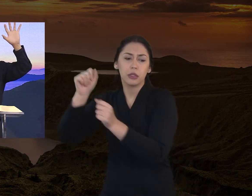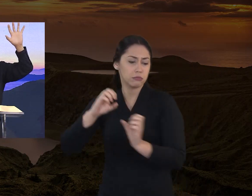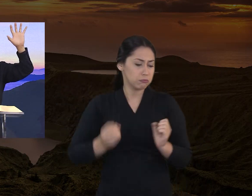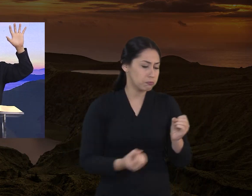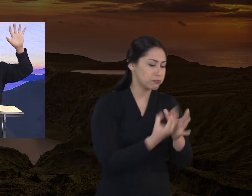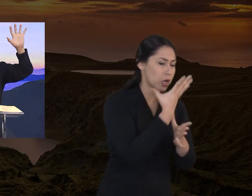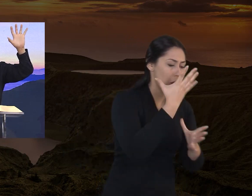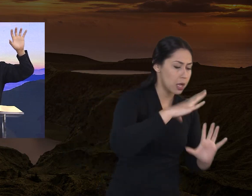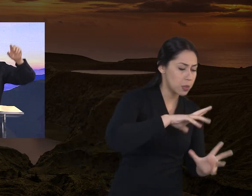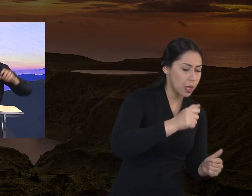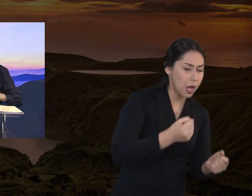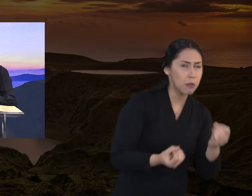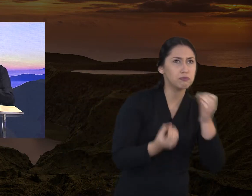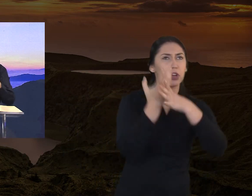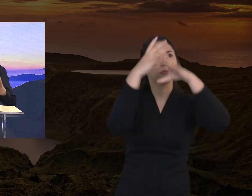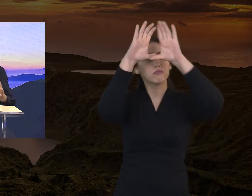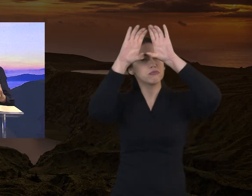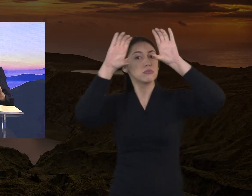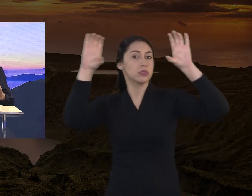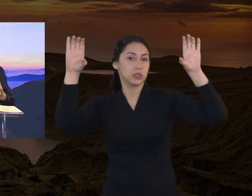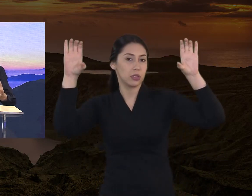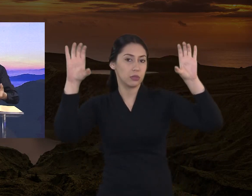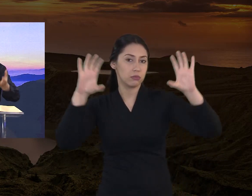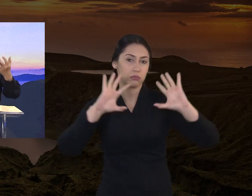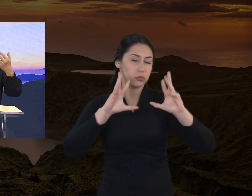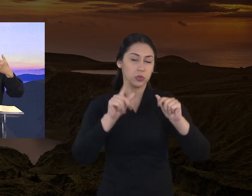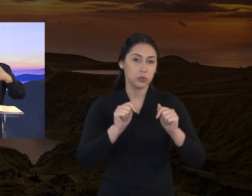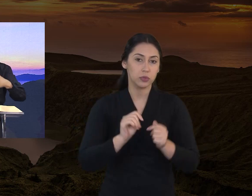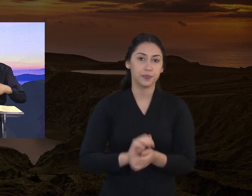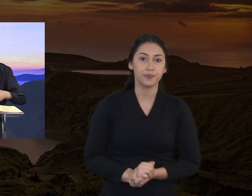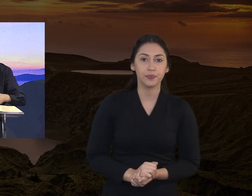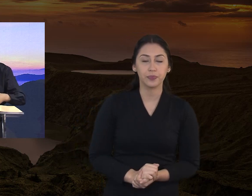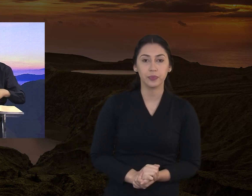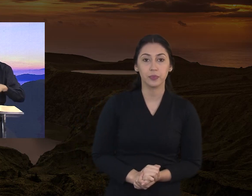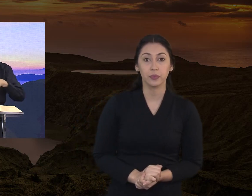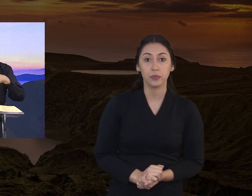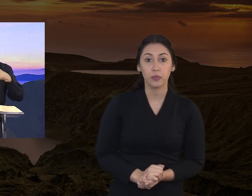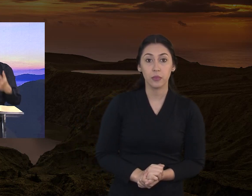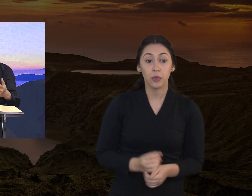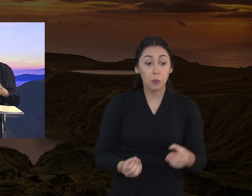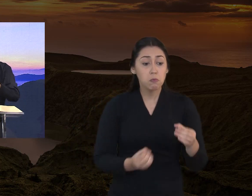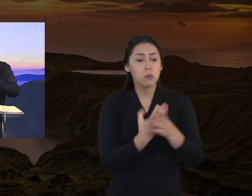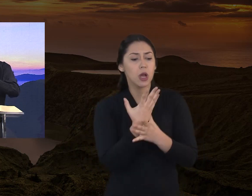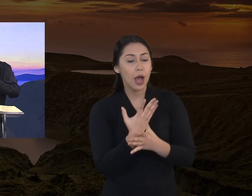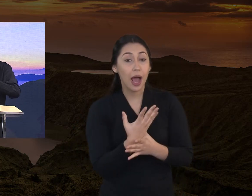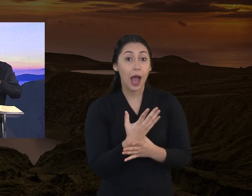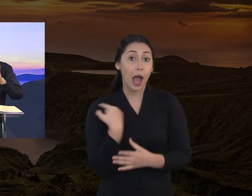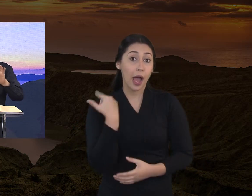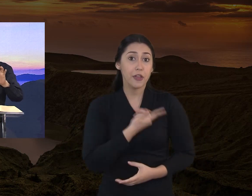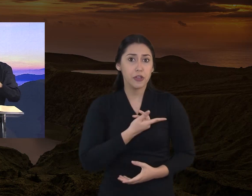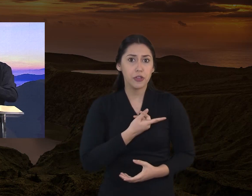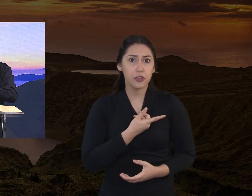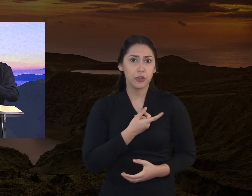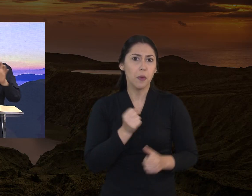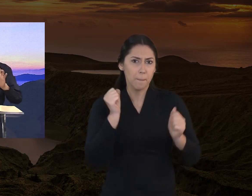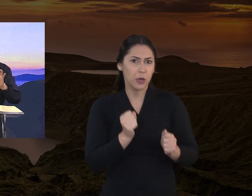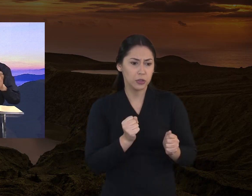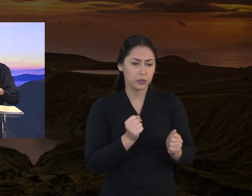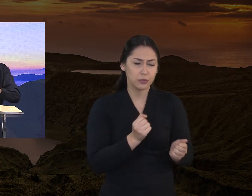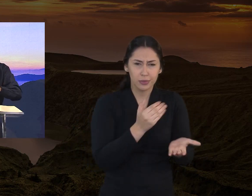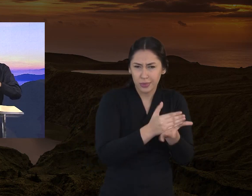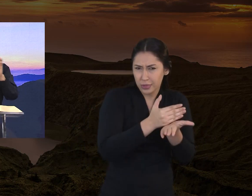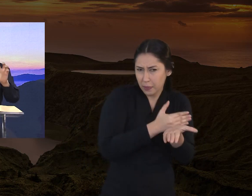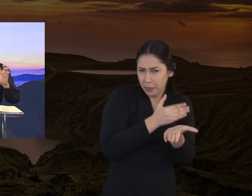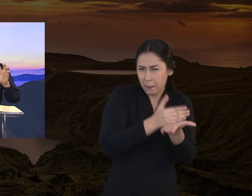a sua criação. E a sua criação podemos, né, decompor em duas